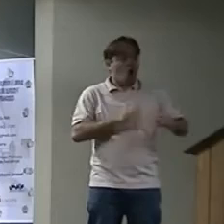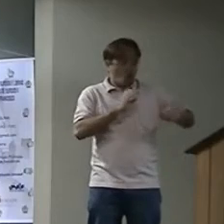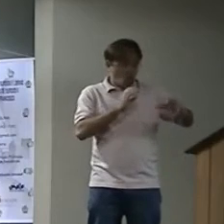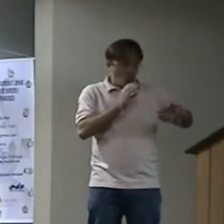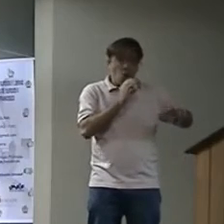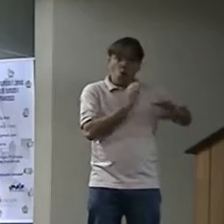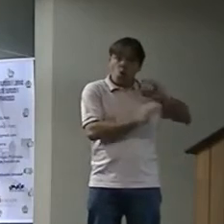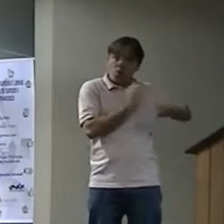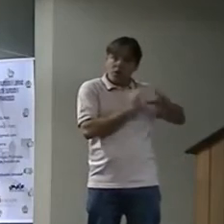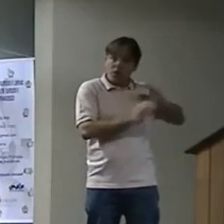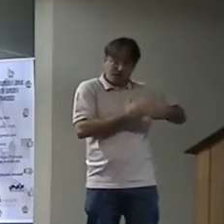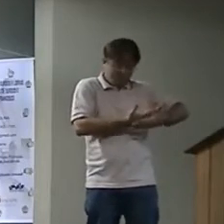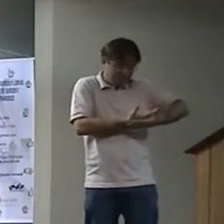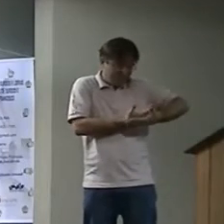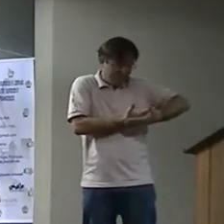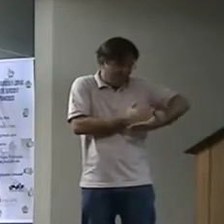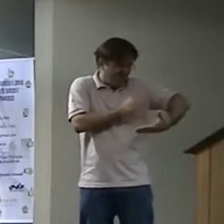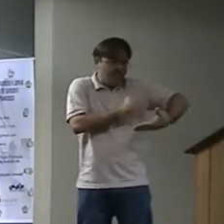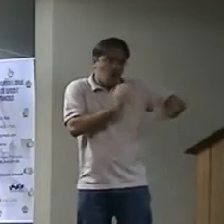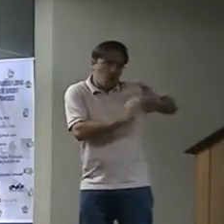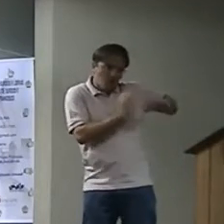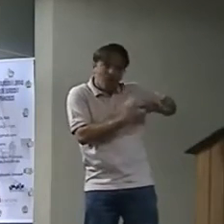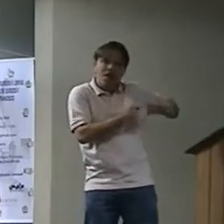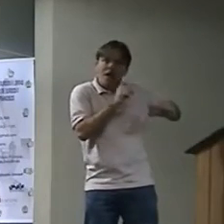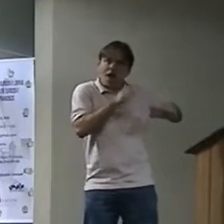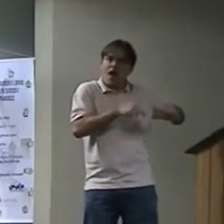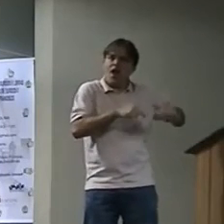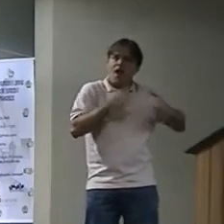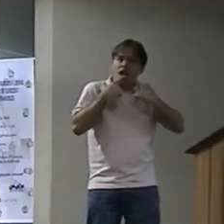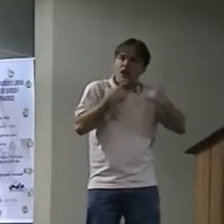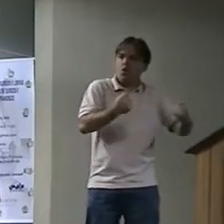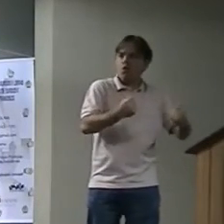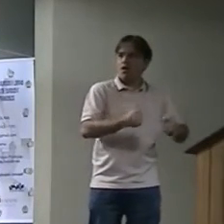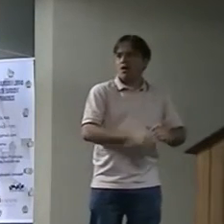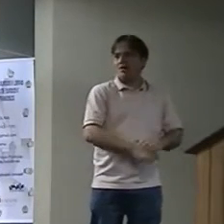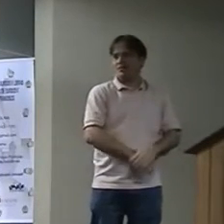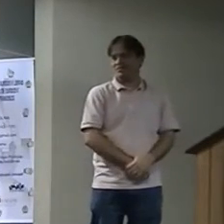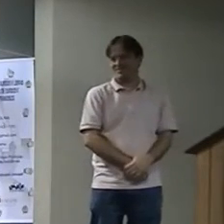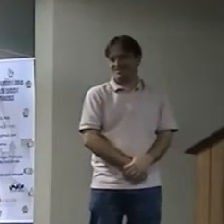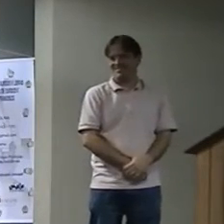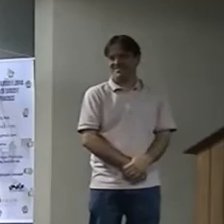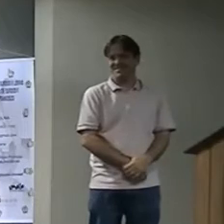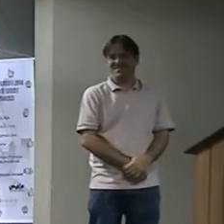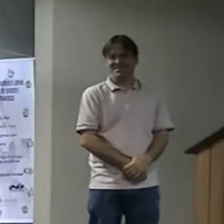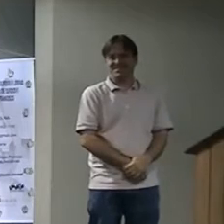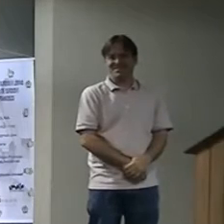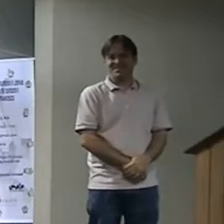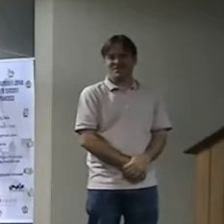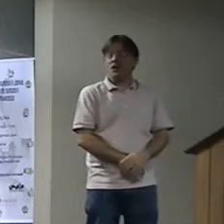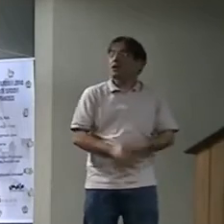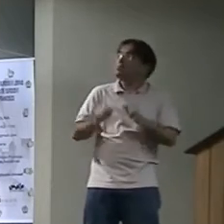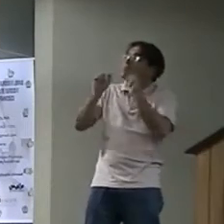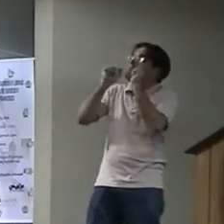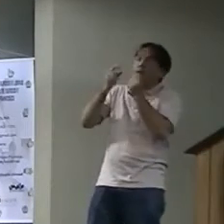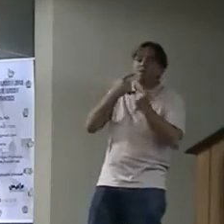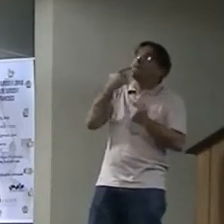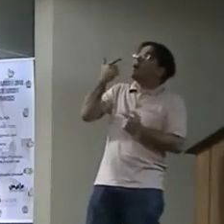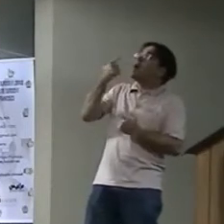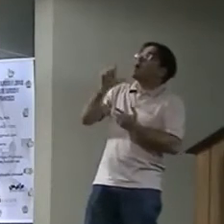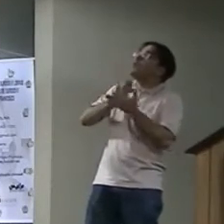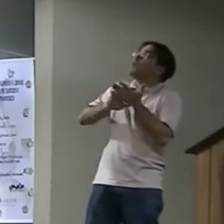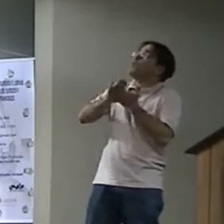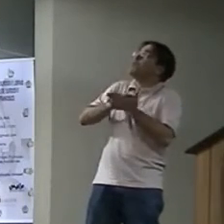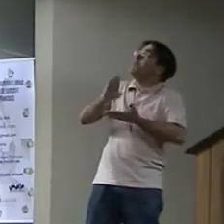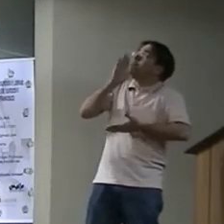é a mãe e o restante, né, da família, o pai, os irmãos, os mais próximos, vão estabelecer